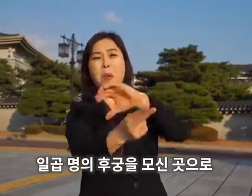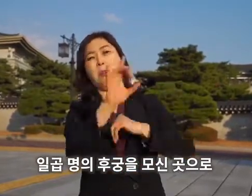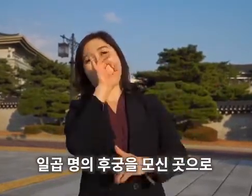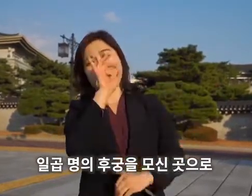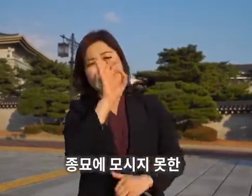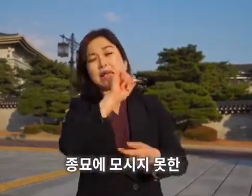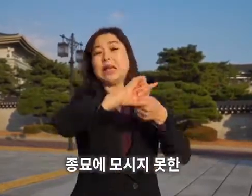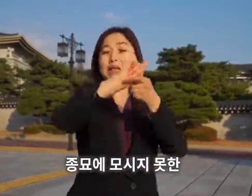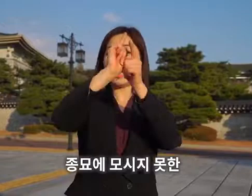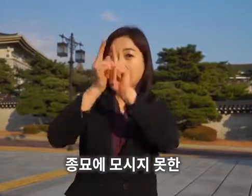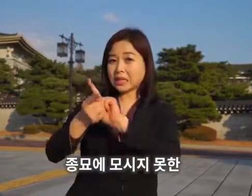종묘에 모시지 못한